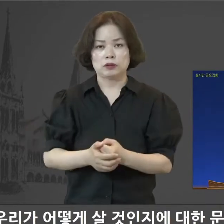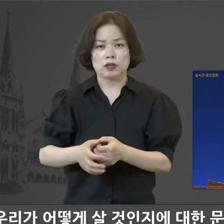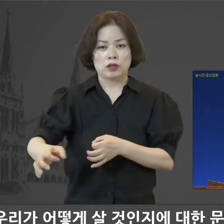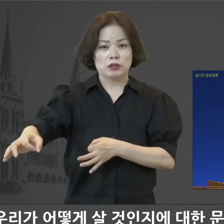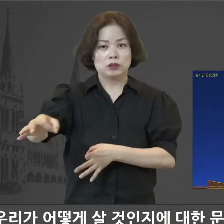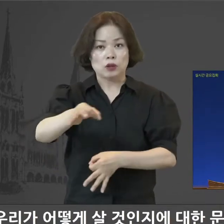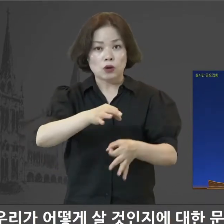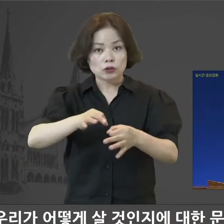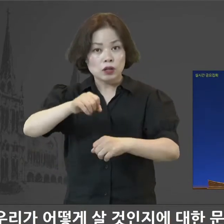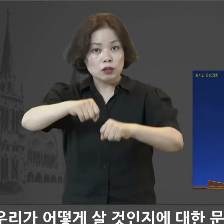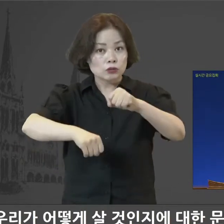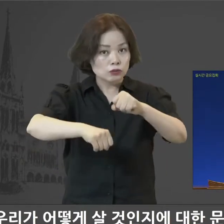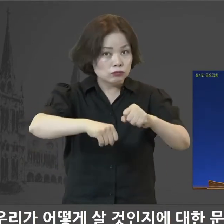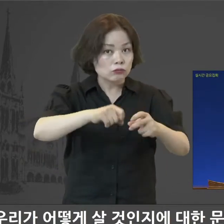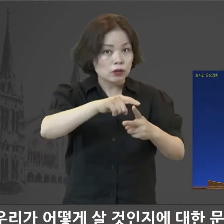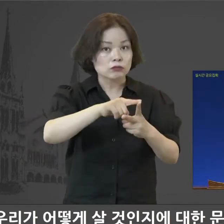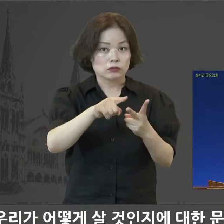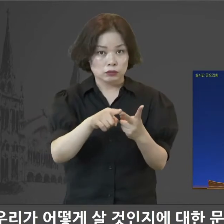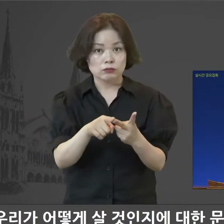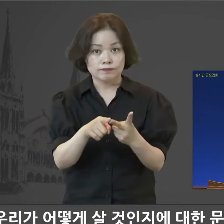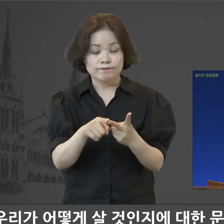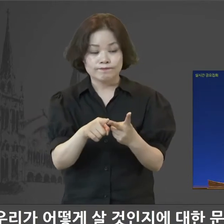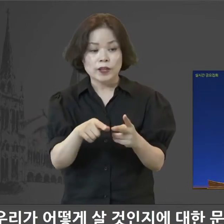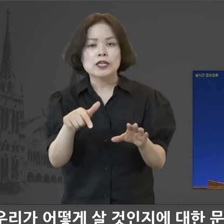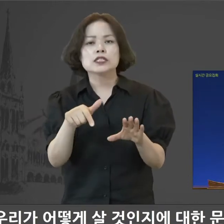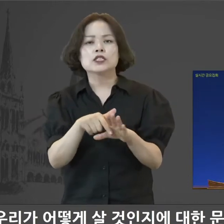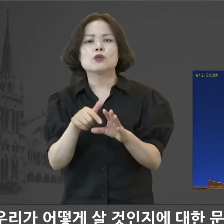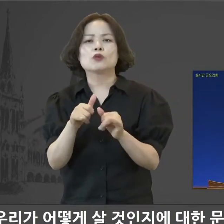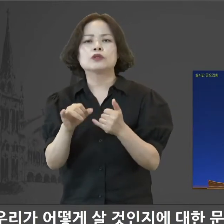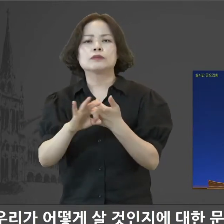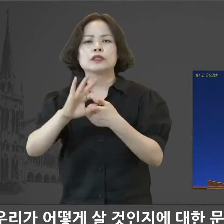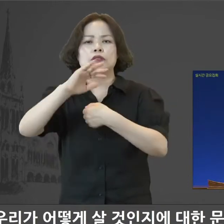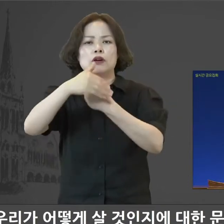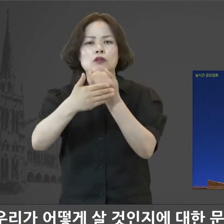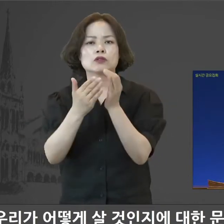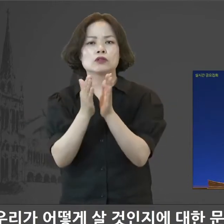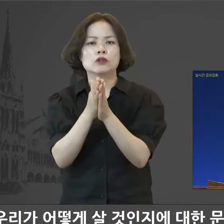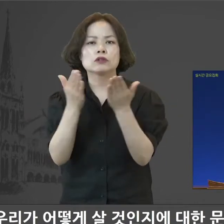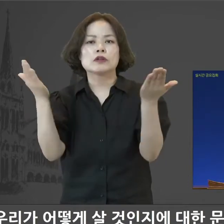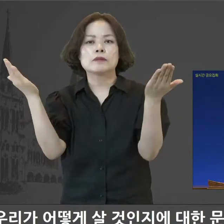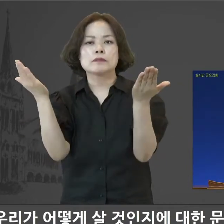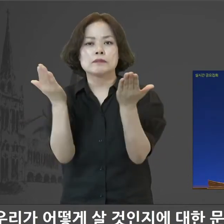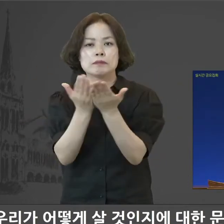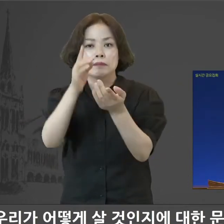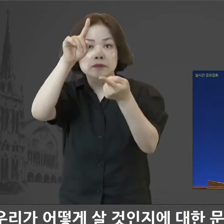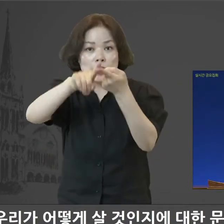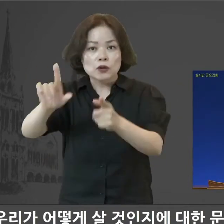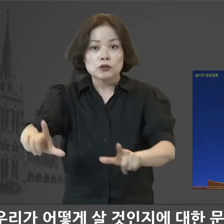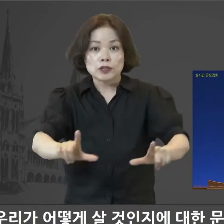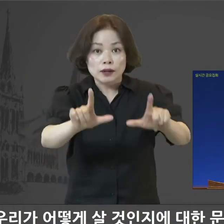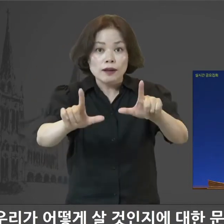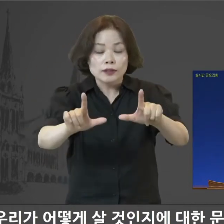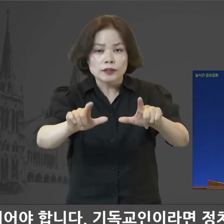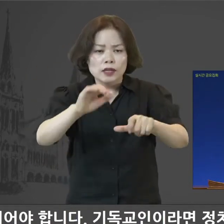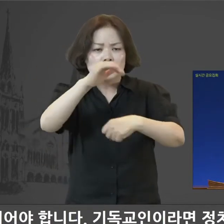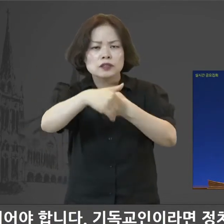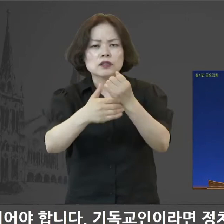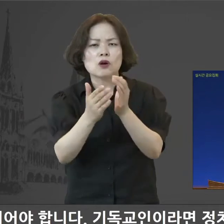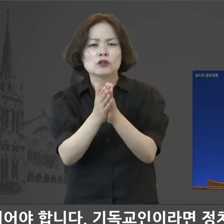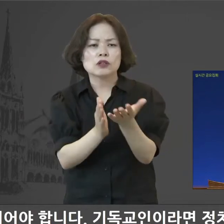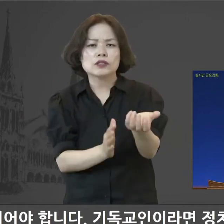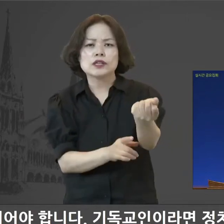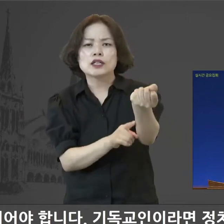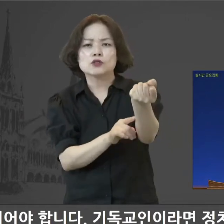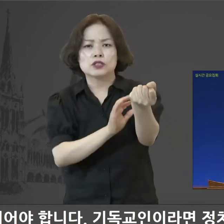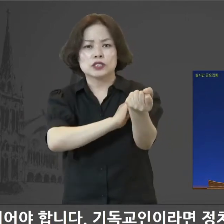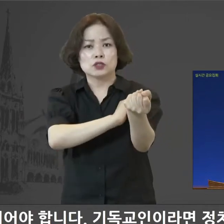활동을 하더라도 이런 것들이 기독교인이라면 성경적이어야 한다라는 것이죠. 그런데 그 성경이 갖고 있는